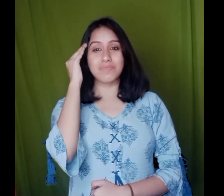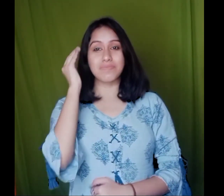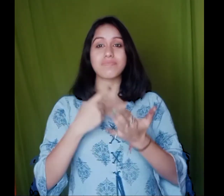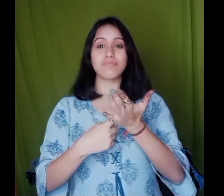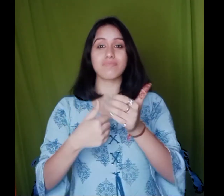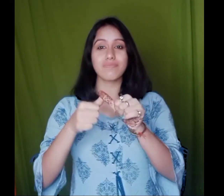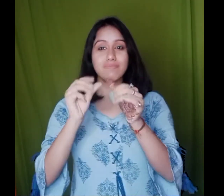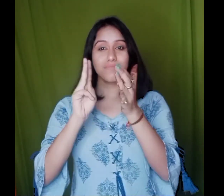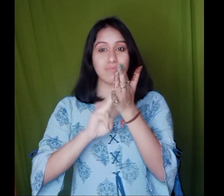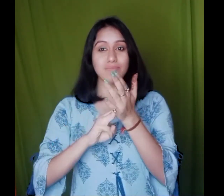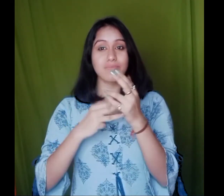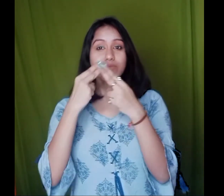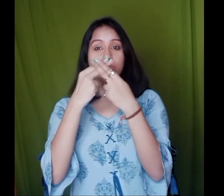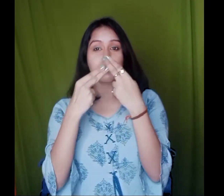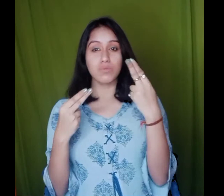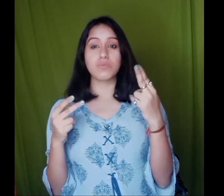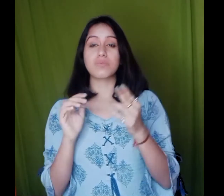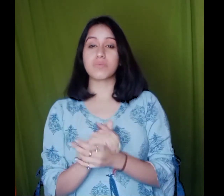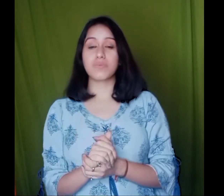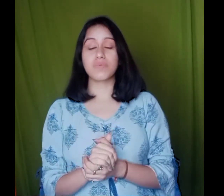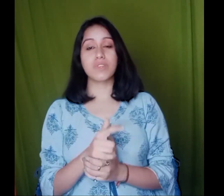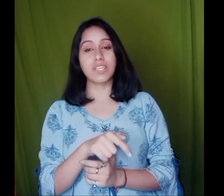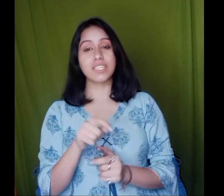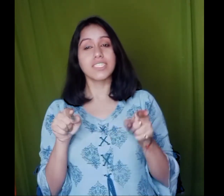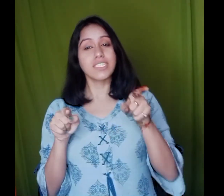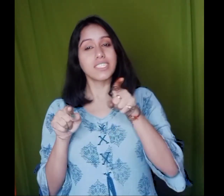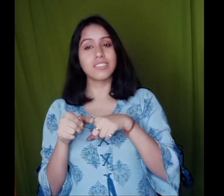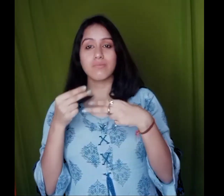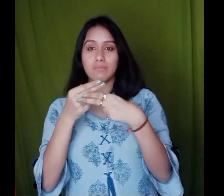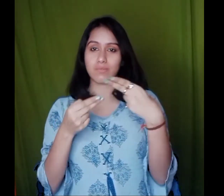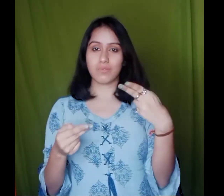स्टोरी है। बहुत ही स्पेशल स्टोरी है, आप इसको ज़रूर सुनिए।